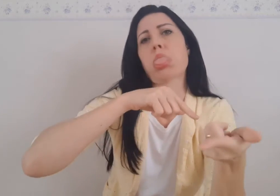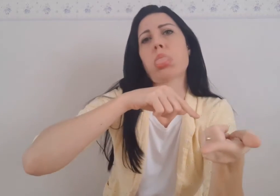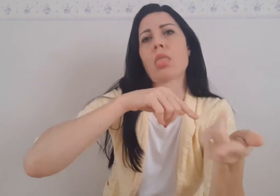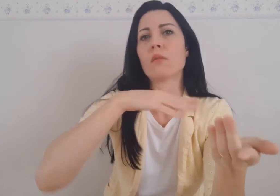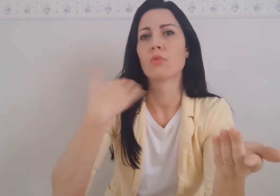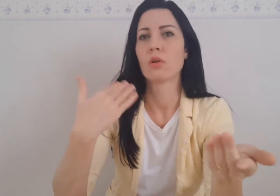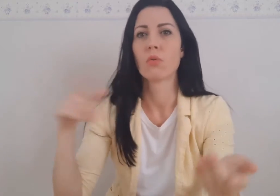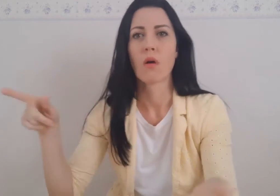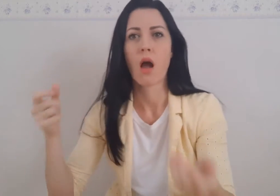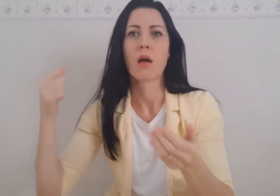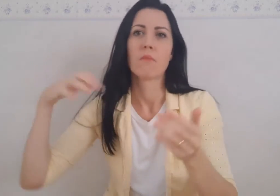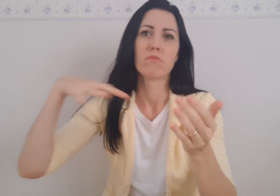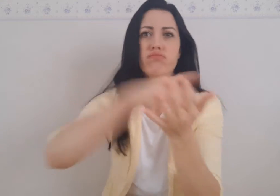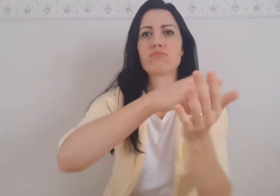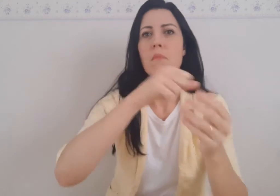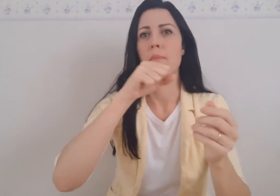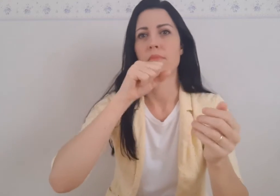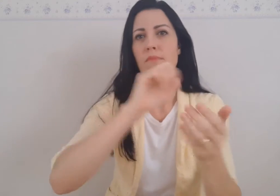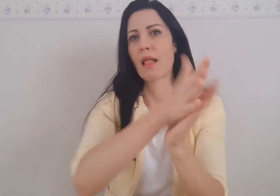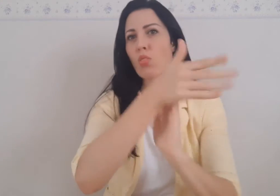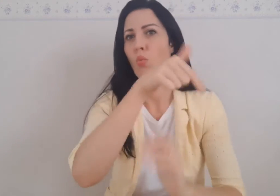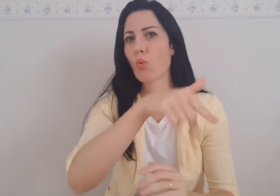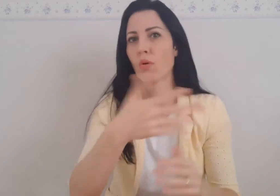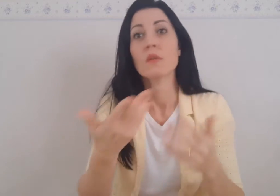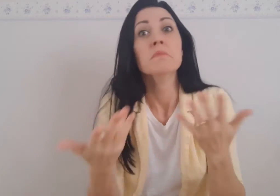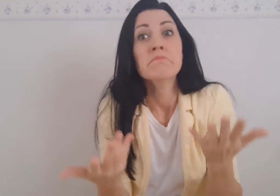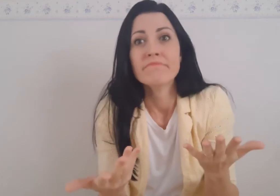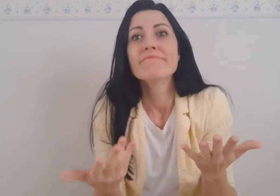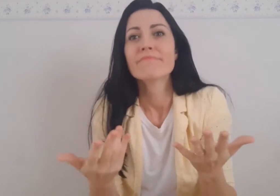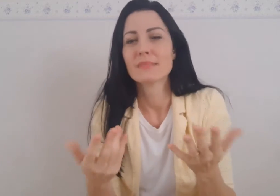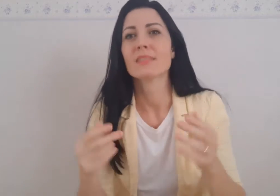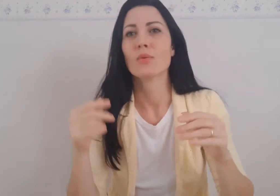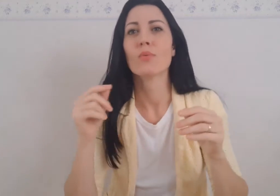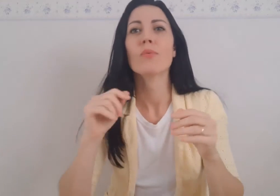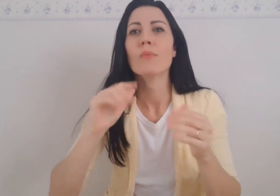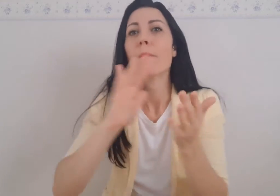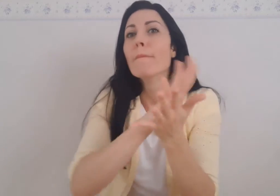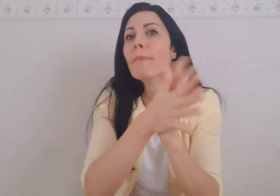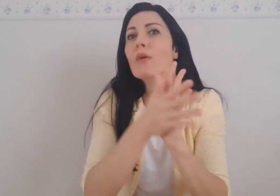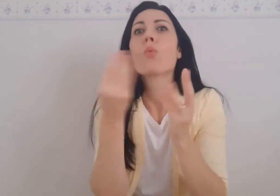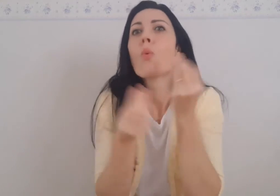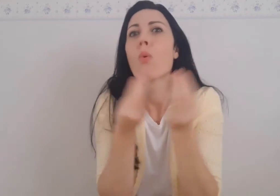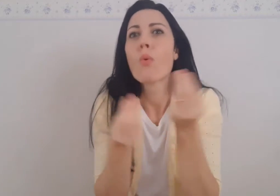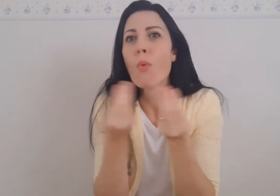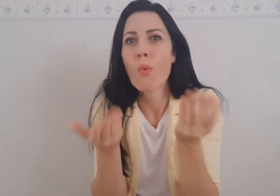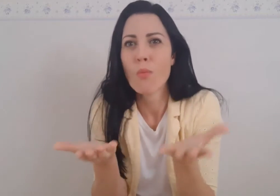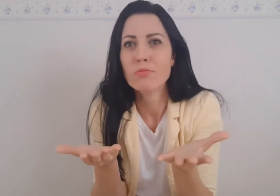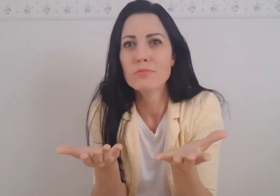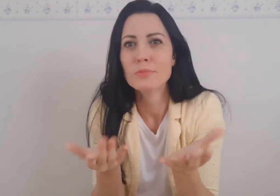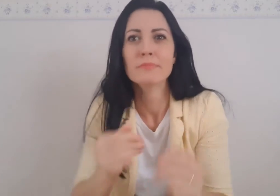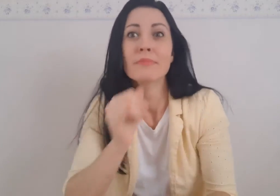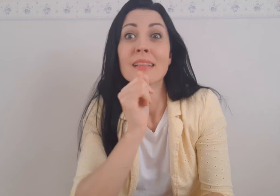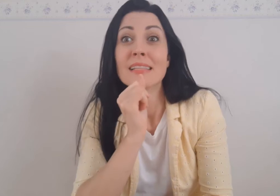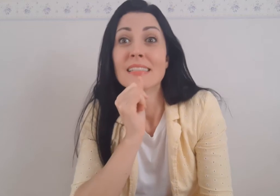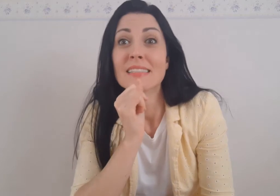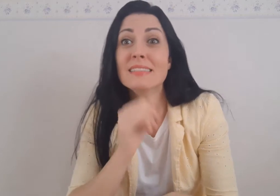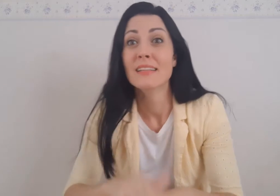pessoa e ela morreu? Com o carro, uma batida. Ele matou como?